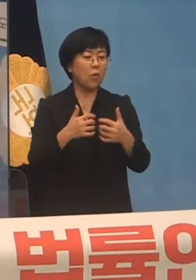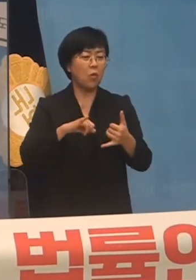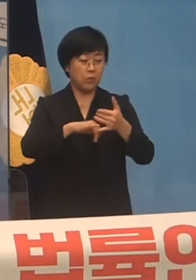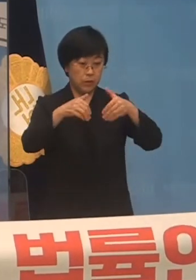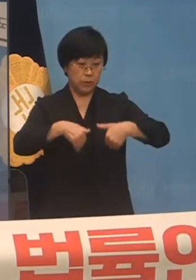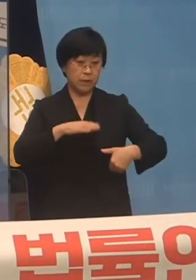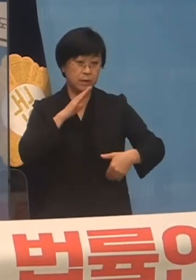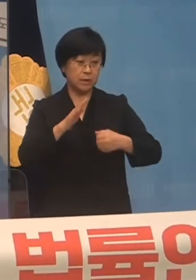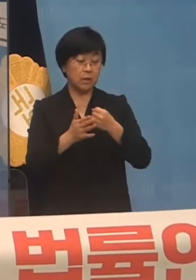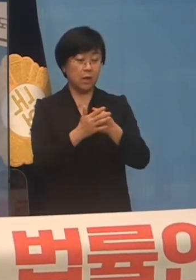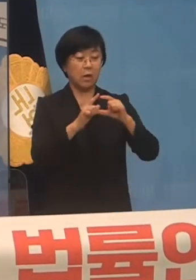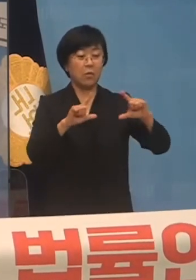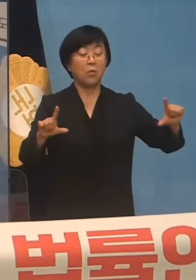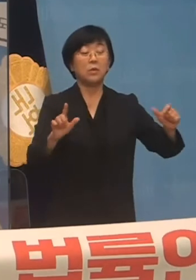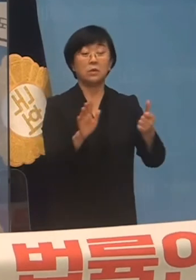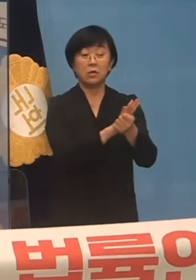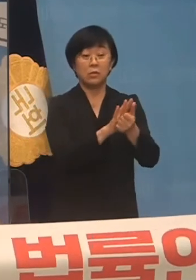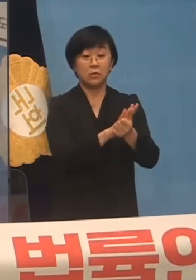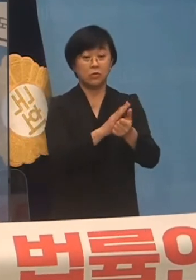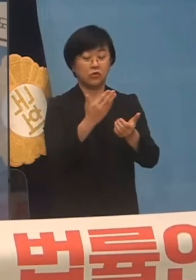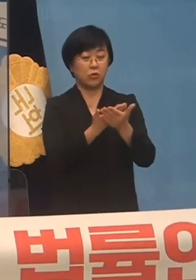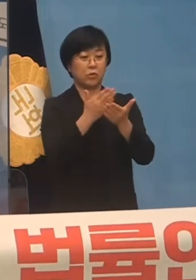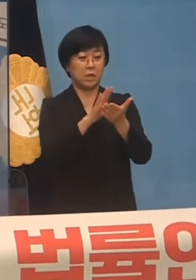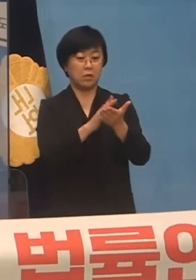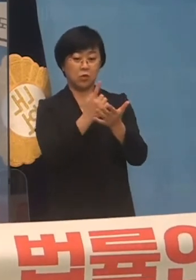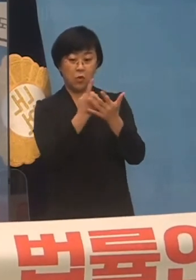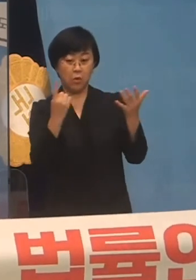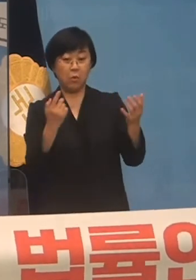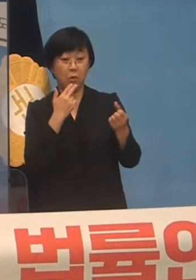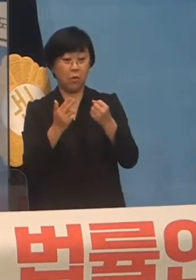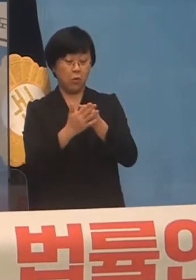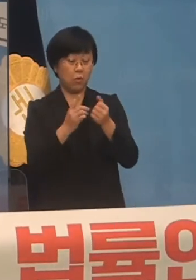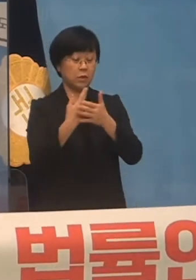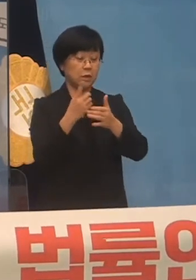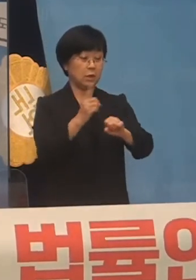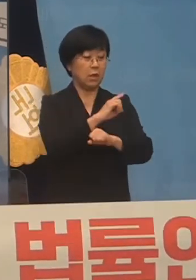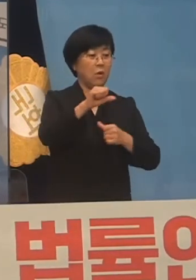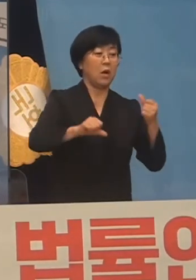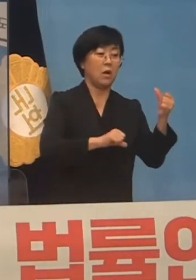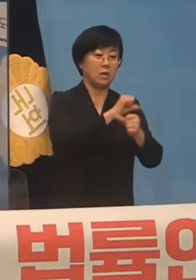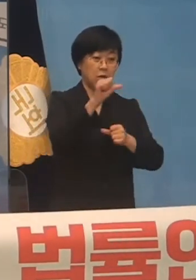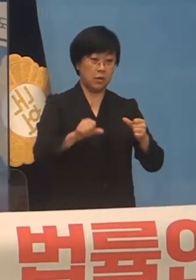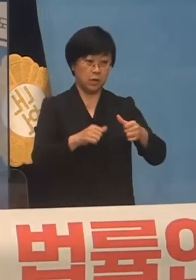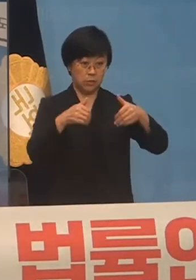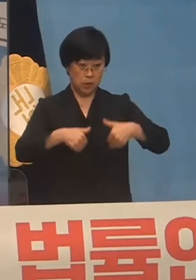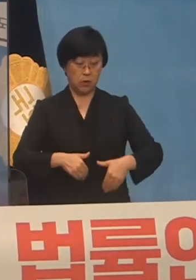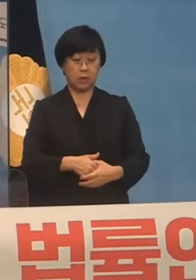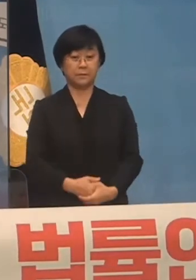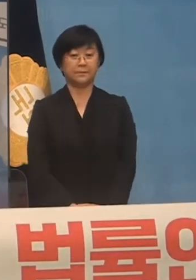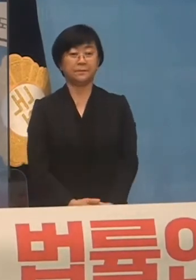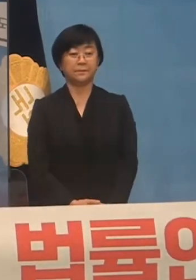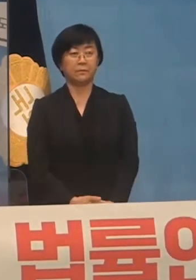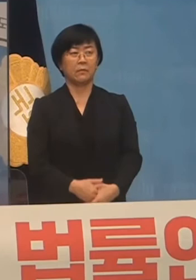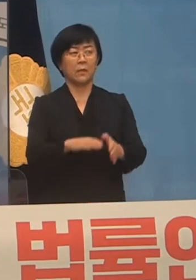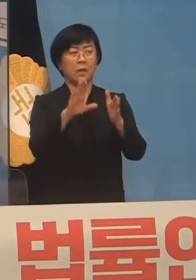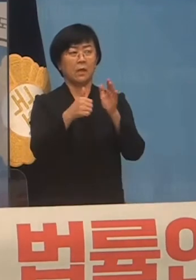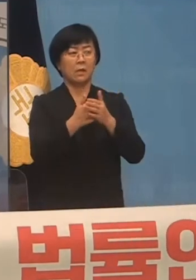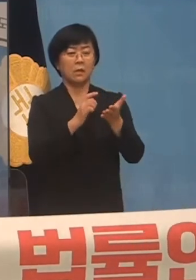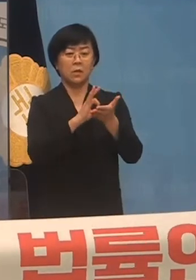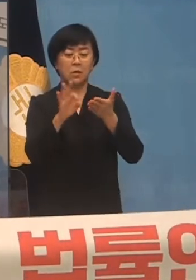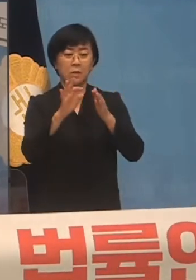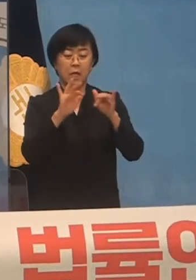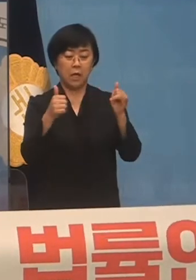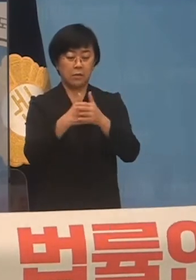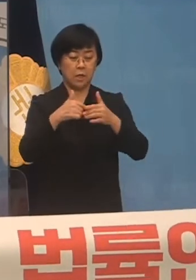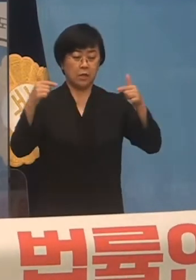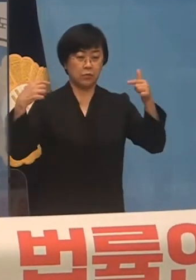갖고 있어서 보편적 서비스로 소비자들이 소외받지 않고 디지털 환경을 누릴 수 있어야 합니다. 그 과정에서 소비자의 부담을